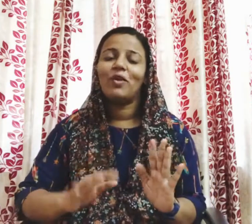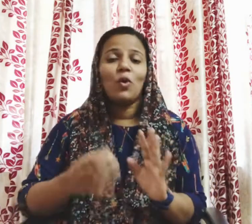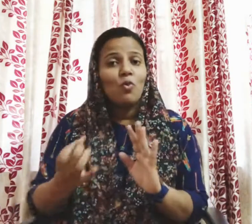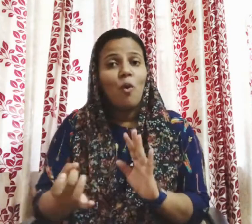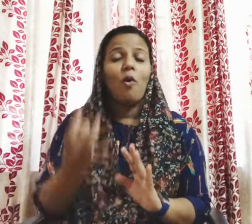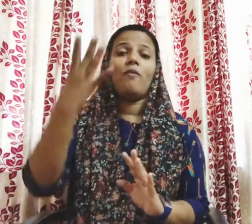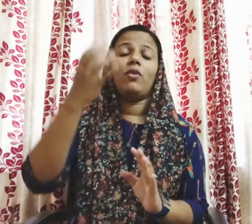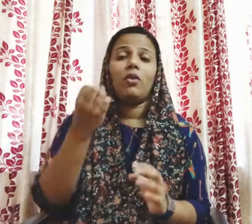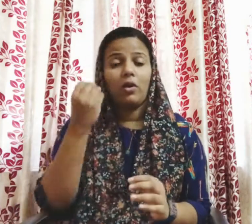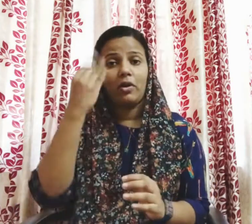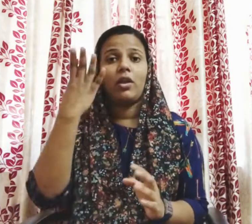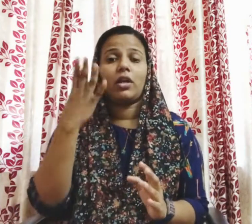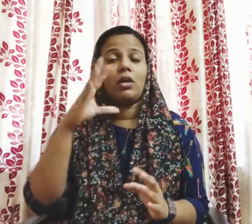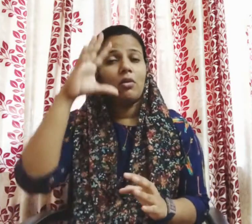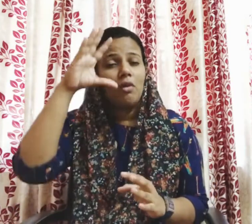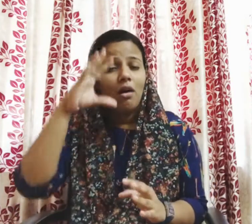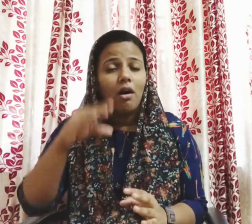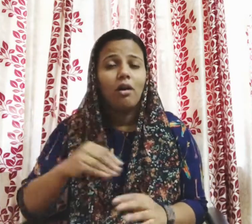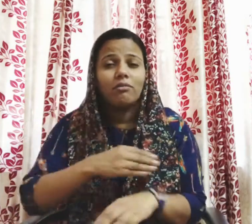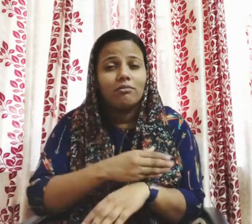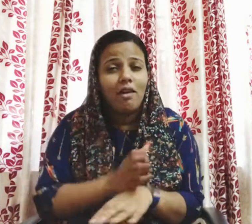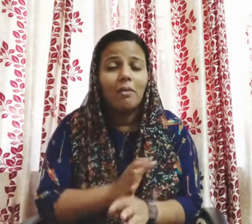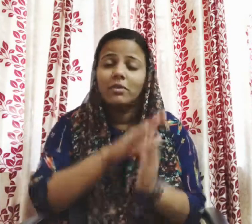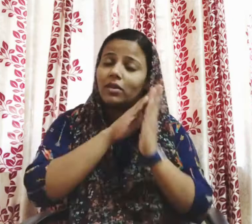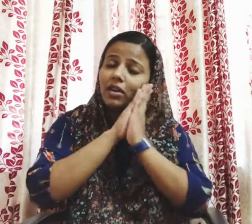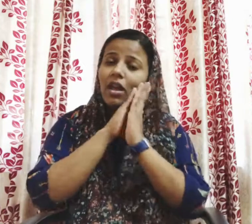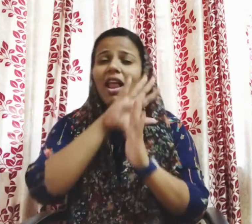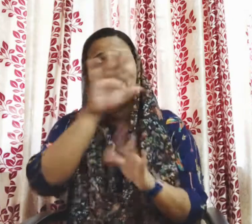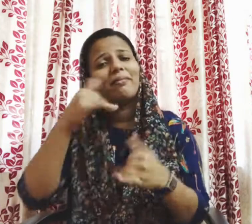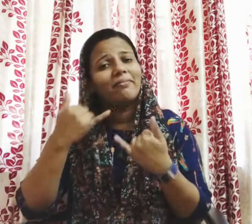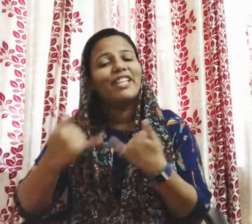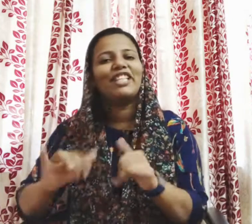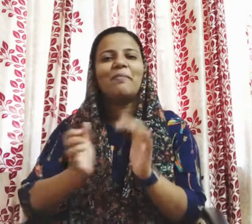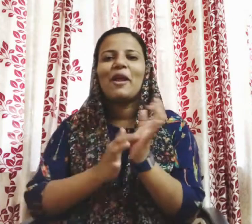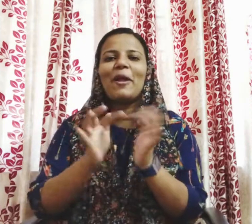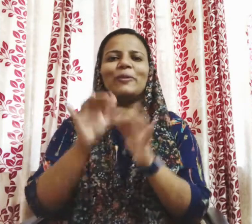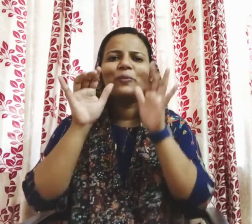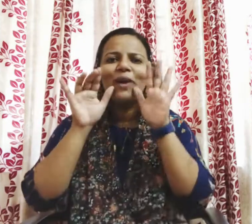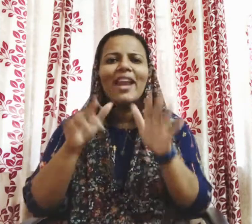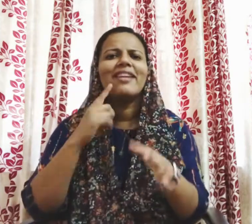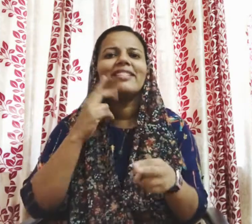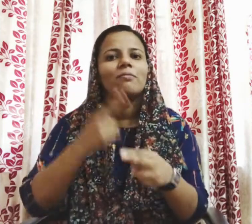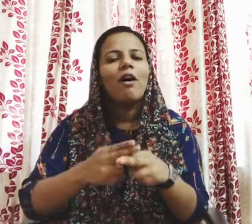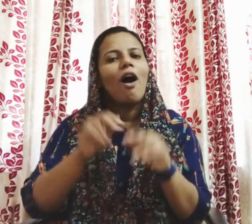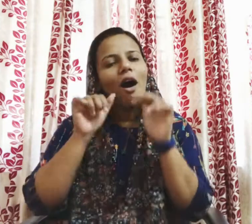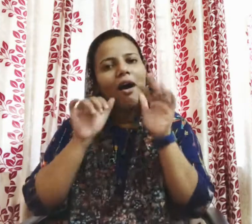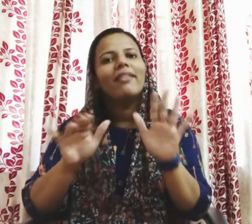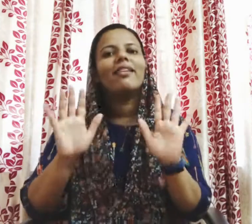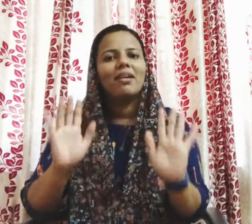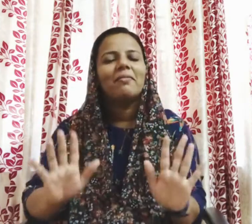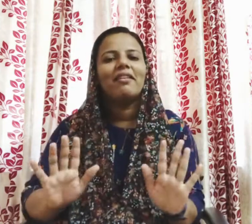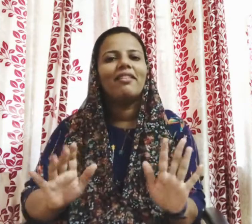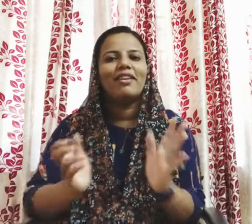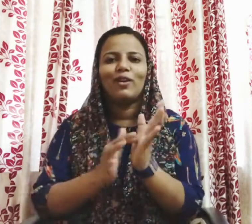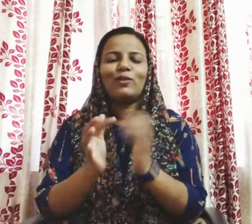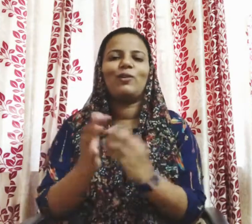നിങ്ങൾ നന്നേ രാവിലെ എഴുന്നേൽക്കുന്നതും നന്നേ താമസിച്ച് കിടക്കാമെന്നും പ്രഥമമാണ്. കർത്താവ് അനുഗ്രഹിച്ചാൽ അത് അനുഗ്രഹമാണ്. അപ്പോൾ ദൈവത്തോടുകൂടെ